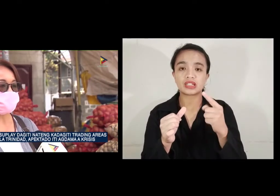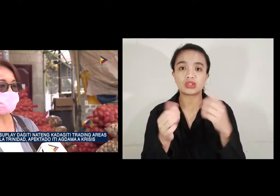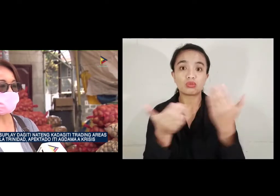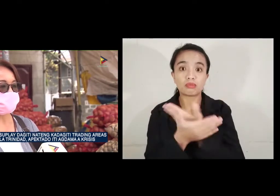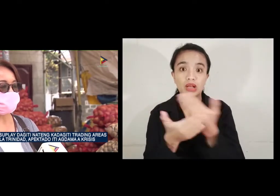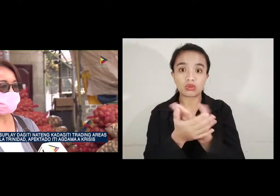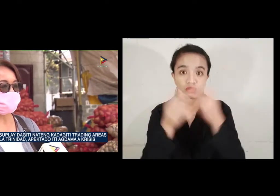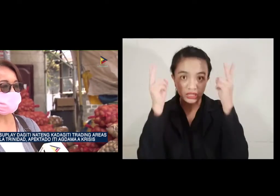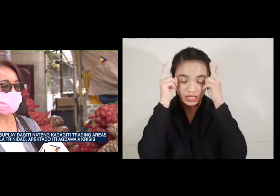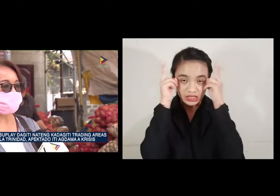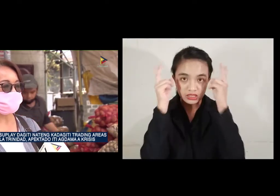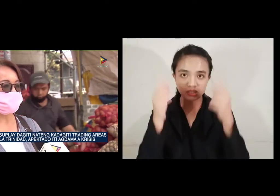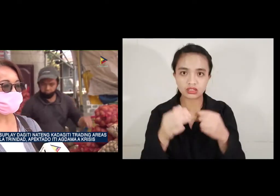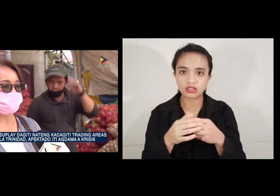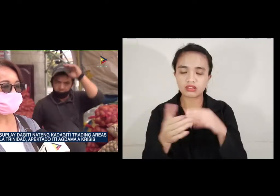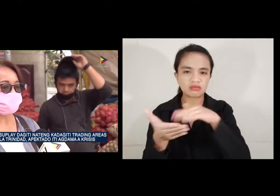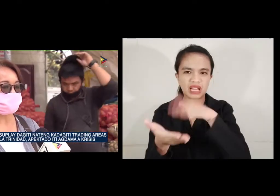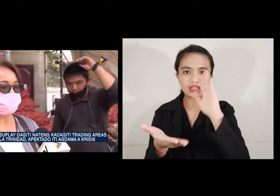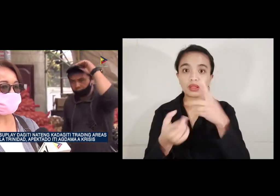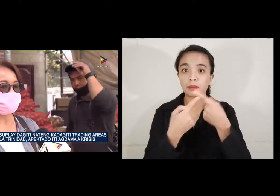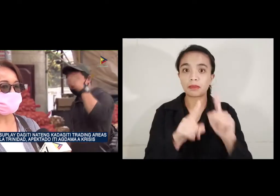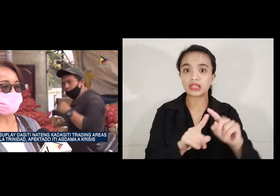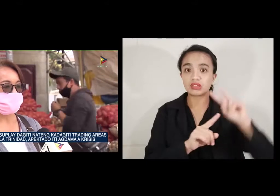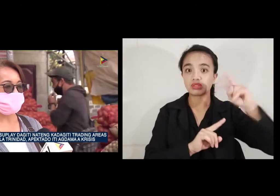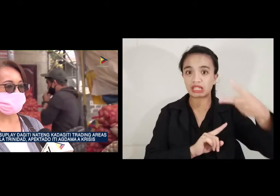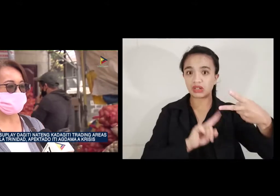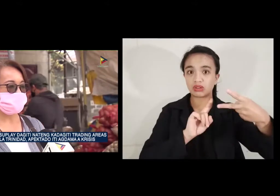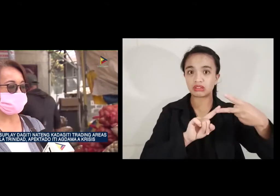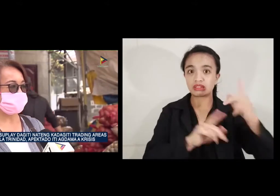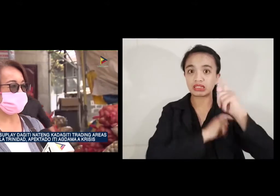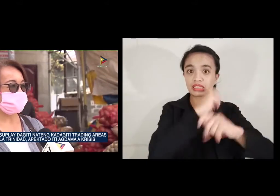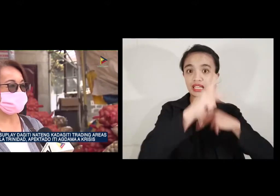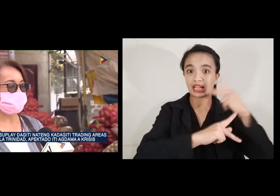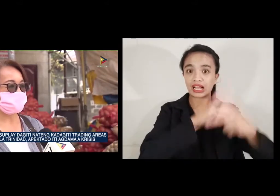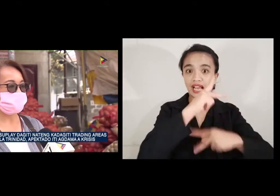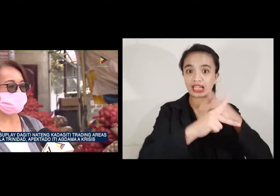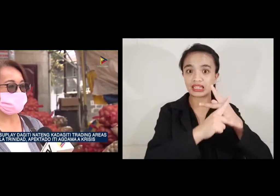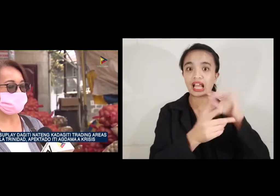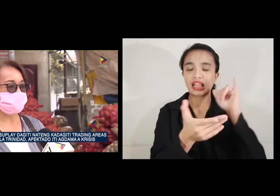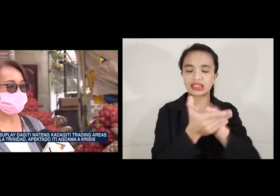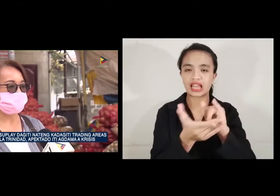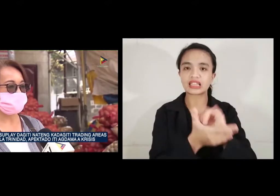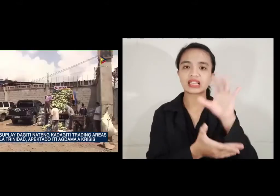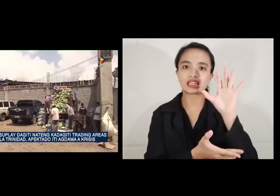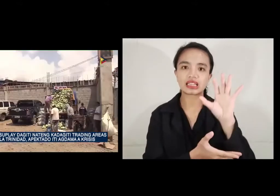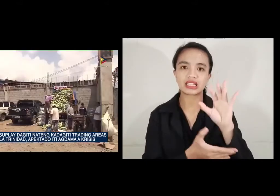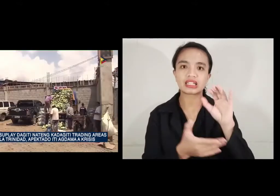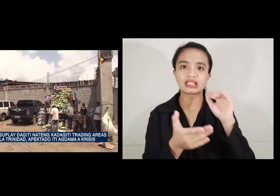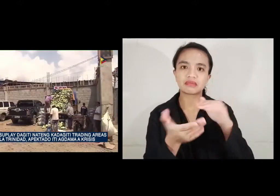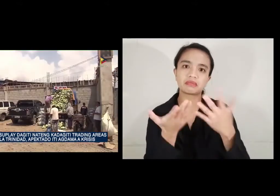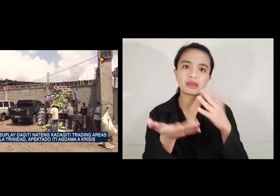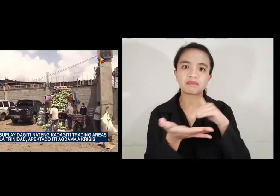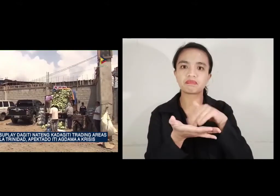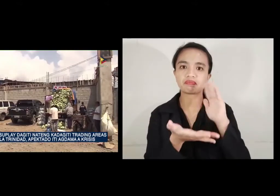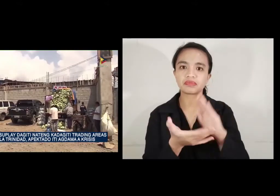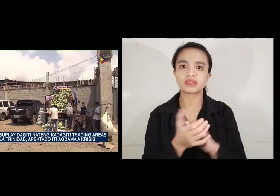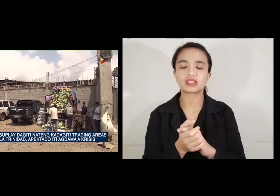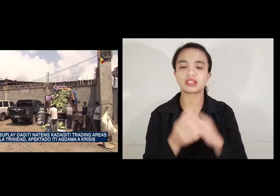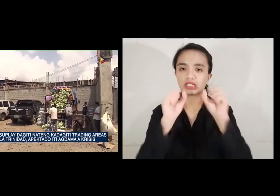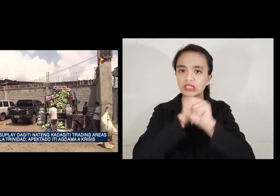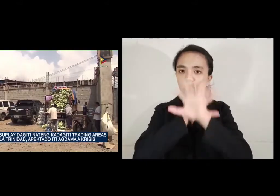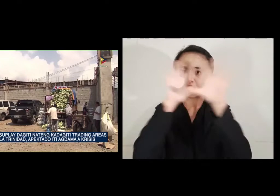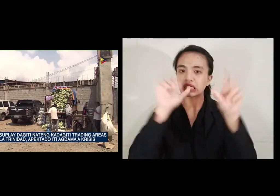ijay 18 nga pangato. Ngom no jay second class iso jay 9 nga pa nga tumot lang. Inlawlawag dang apektado